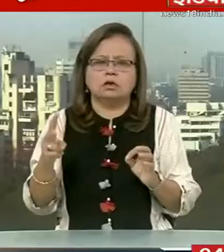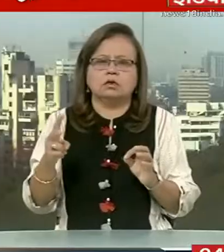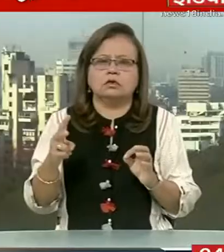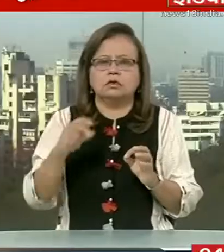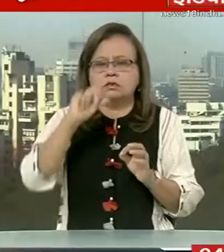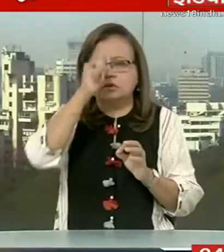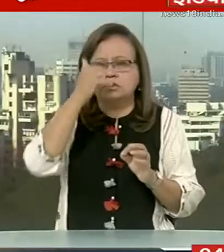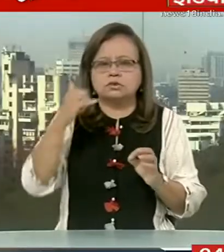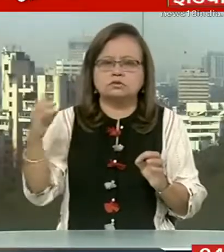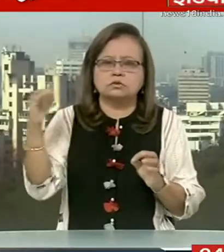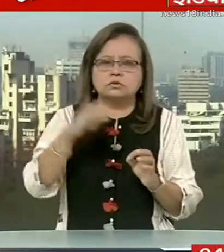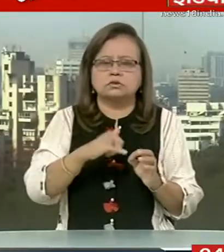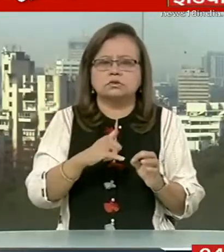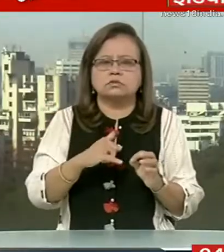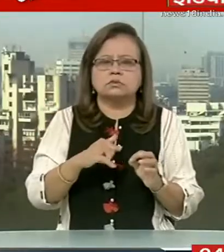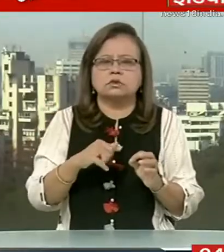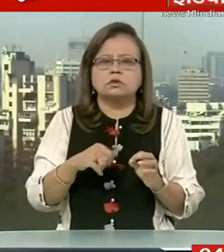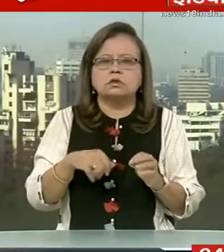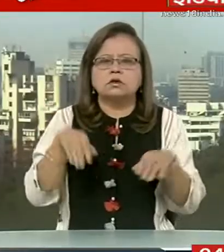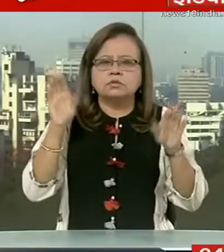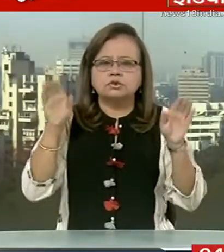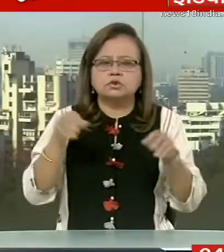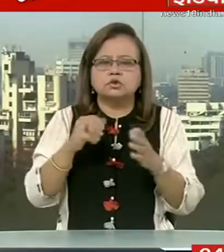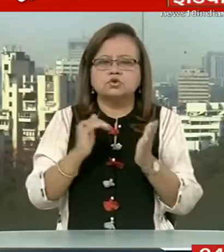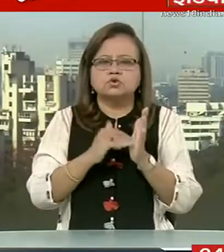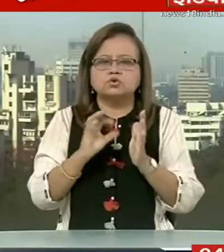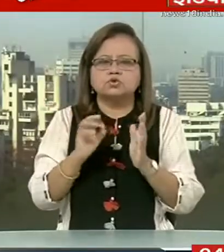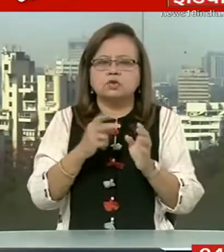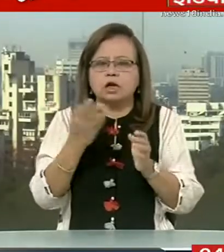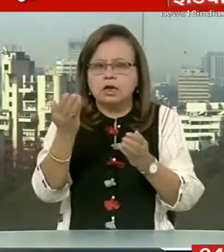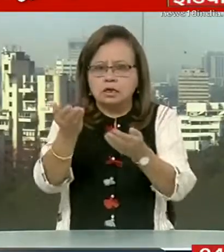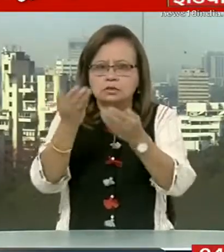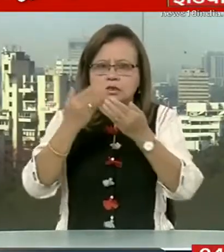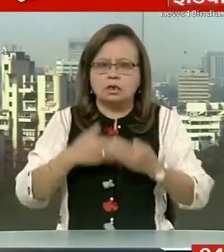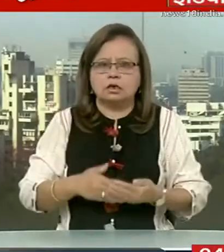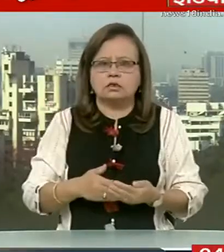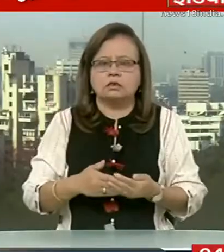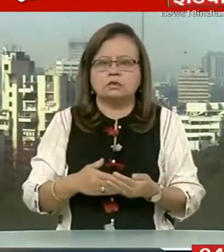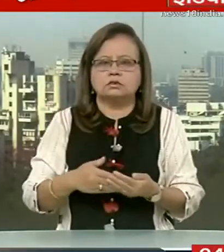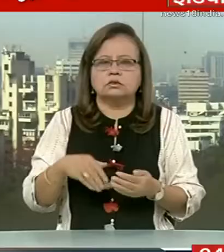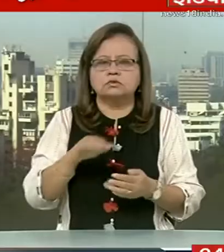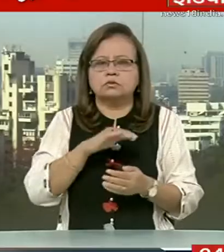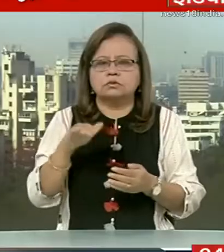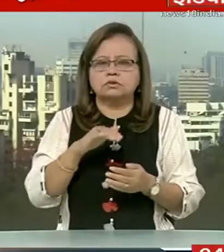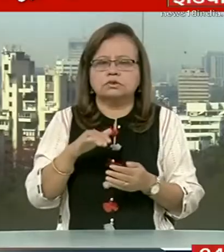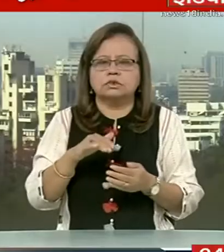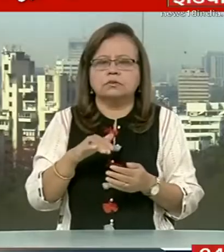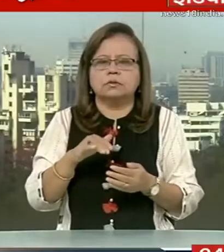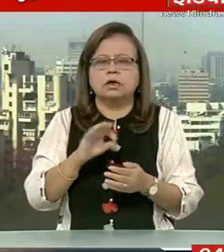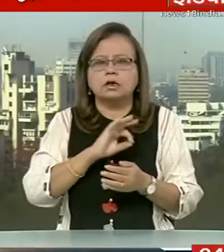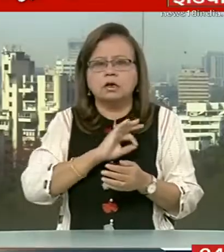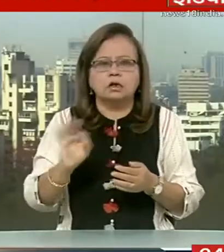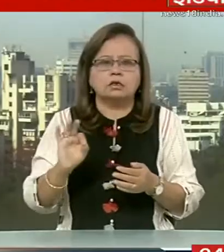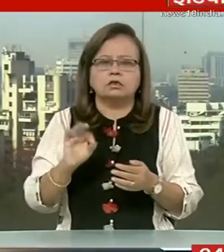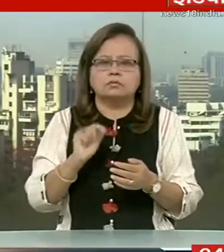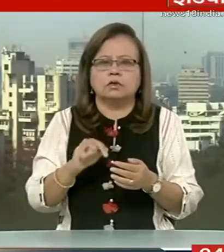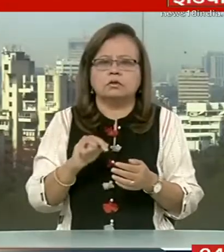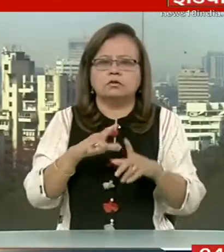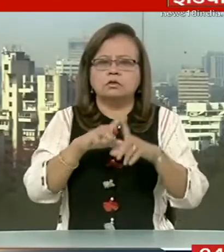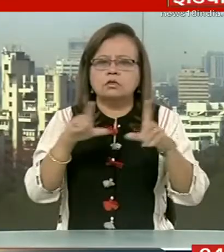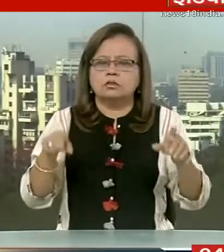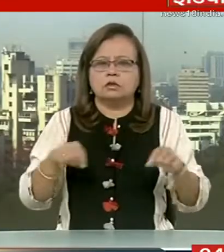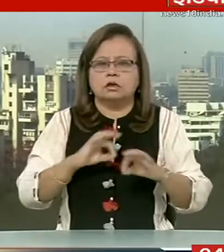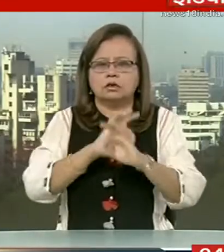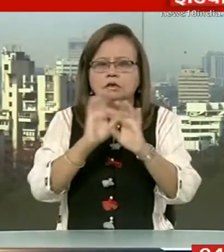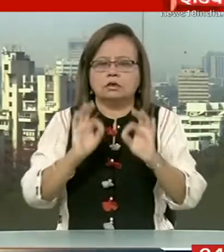देश-विदेश के कई प्रतिष्ठित चिड़ियाघरों से लोगों को यहां लाया गया है पारिस्थितिक संतुलन को छेड़े बगैर इस